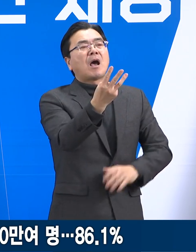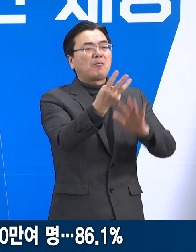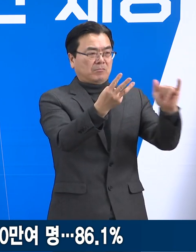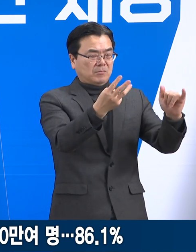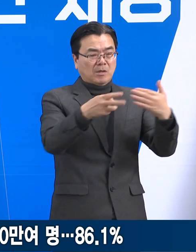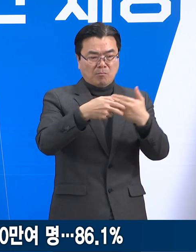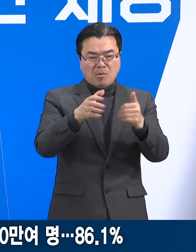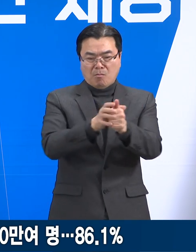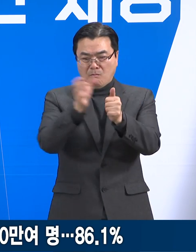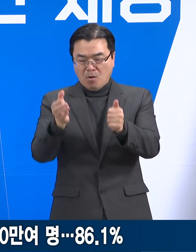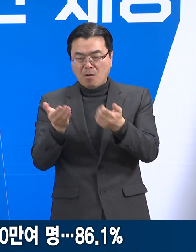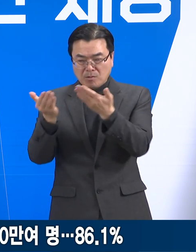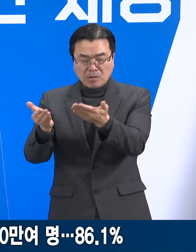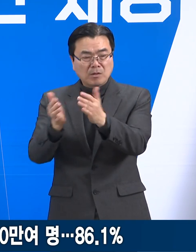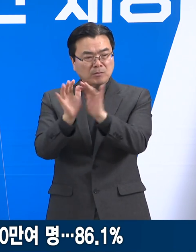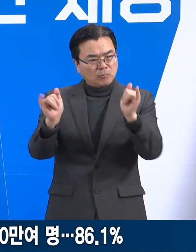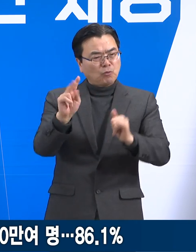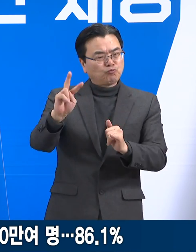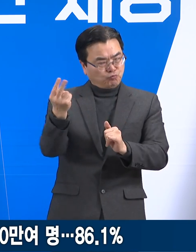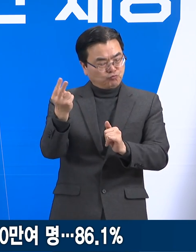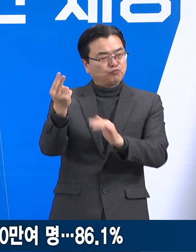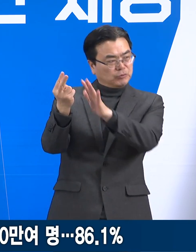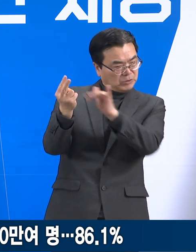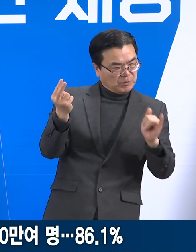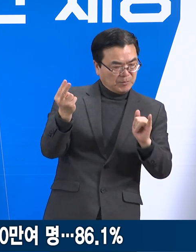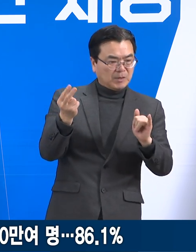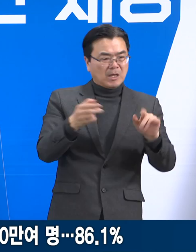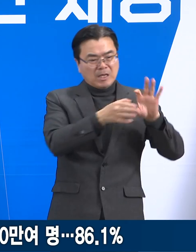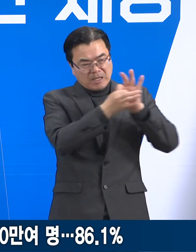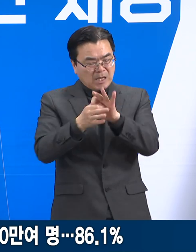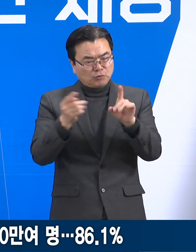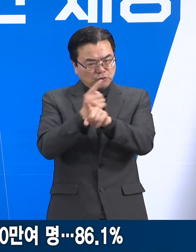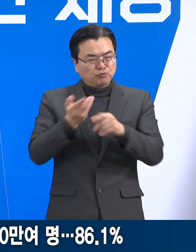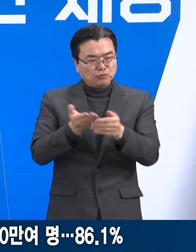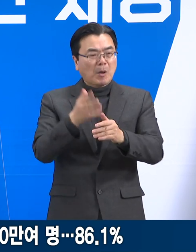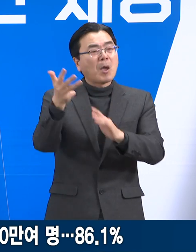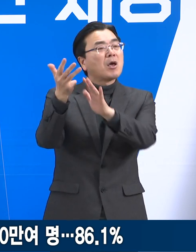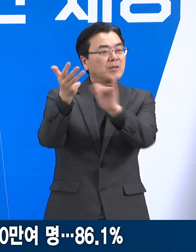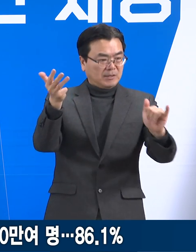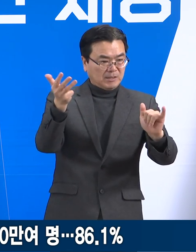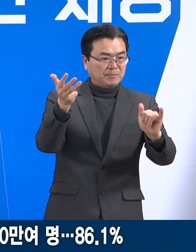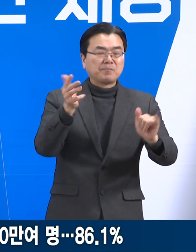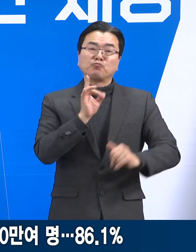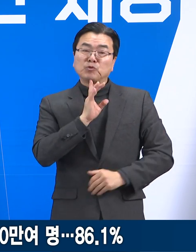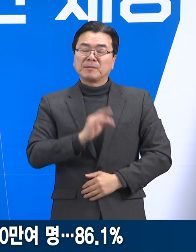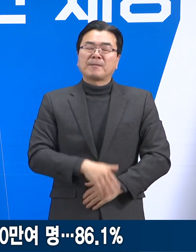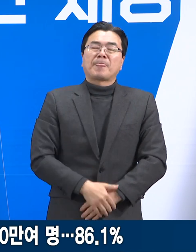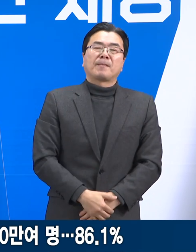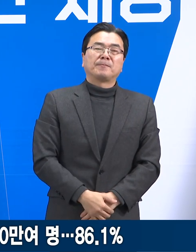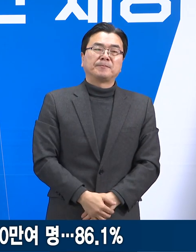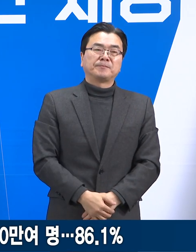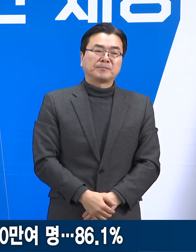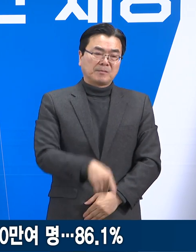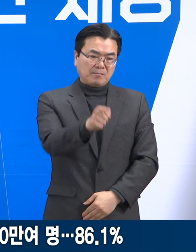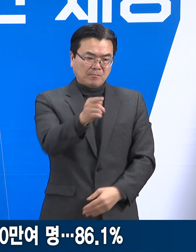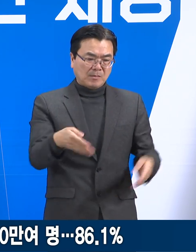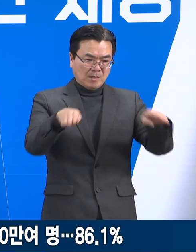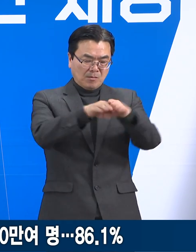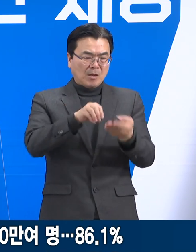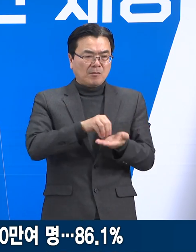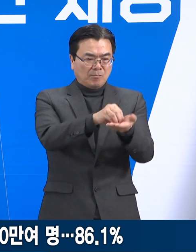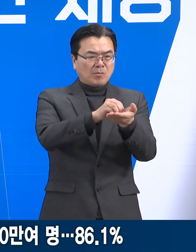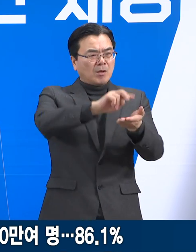병원으로 이송되었다가 복귀한 사례 2명, 현재 치료 중인 사례 8명으로 나타났습니다. 해당 시설 입소자